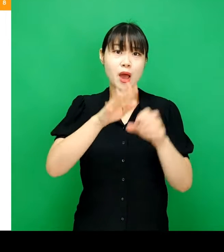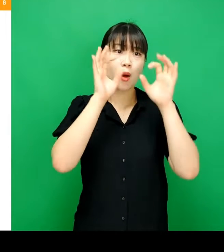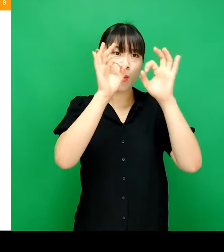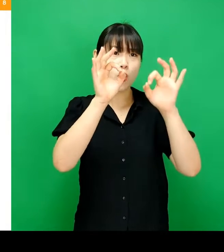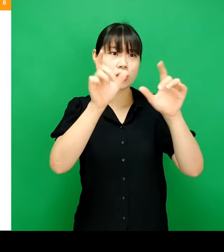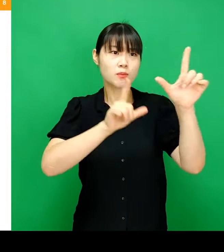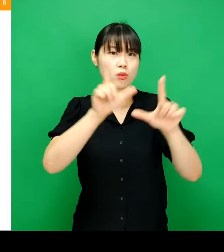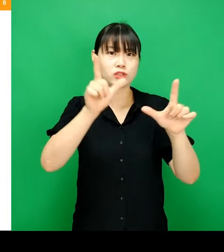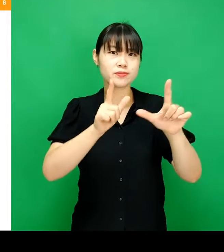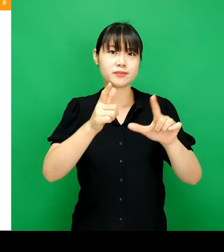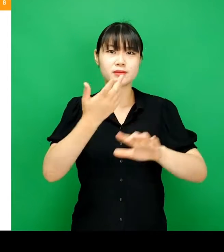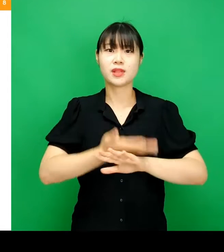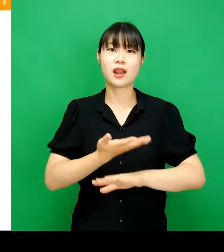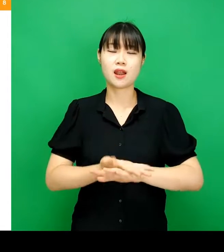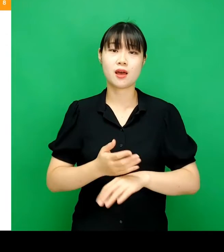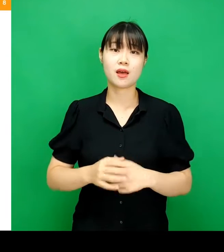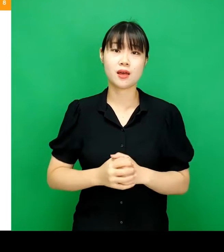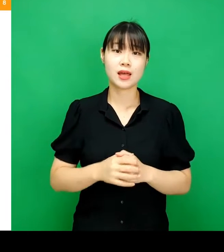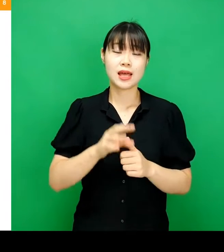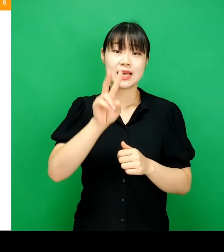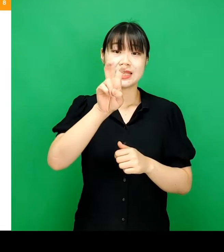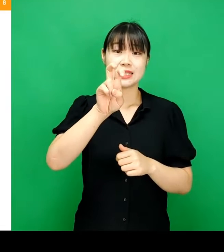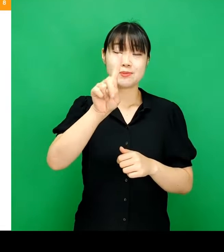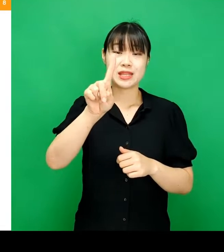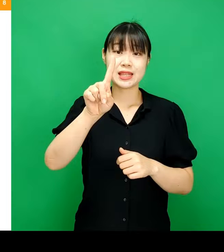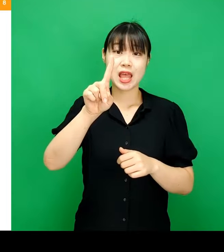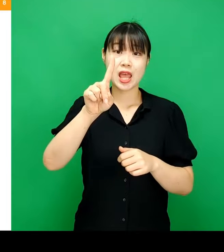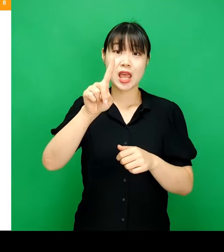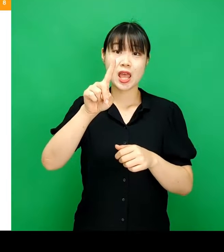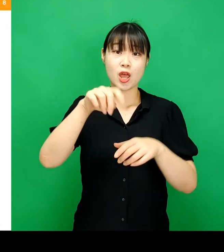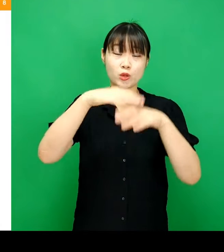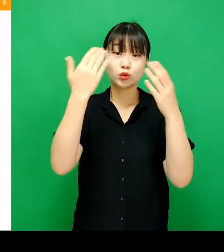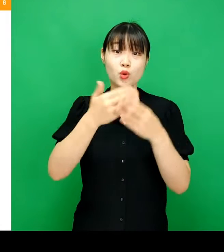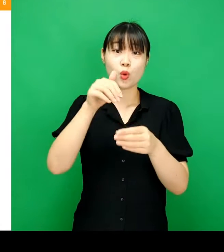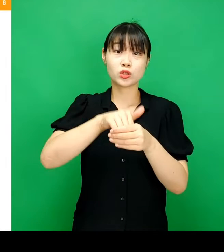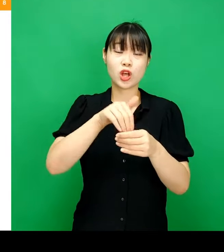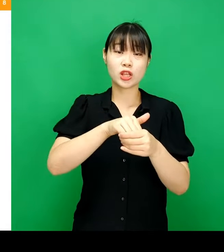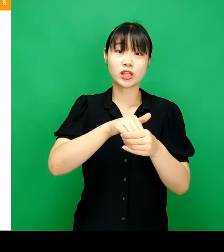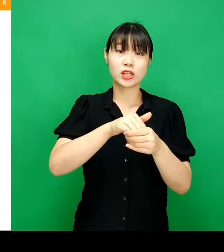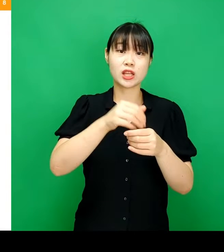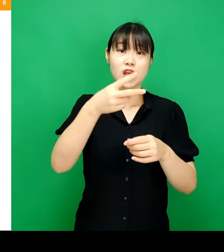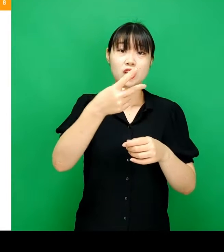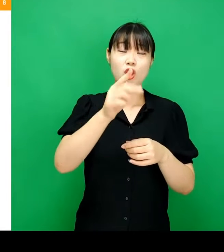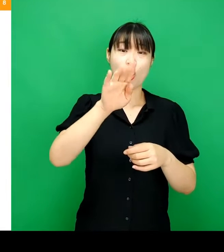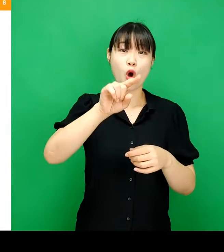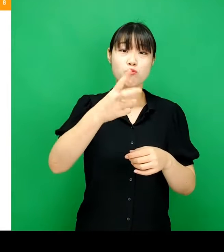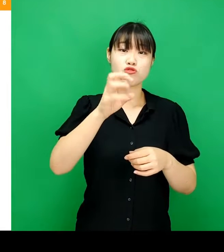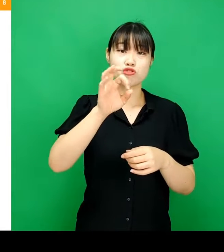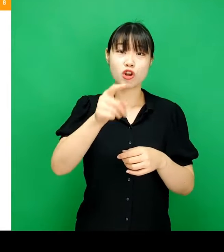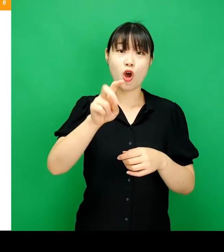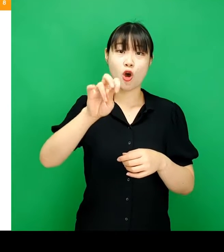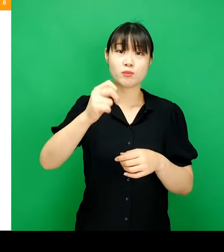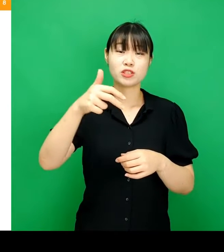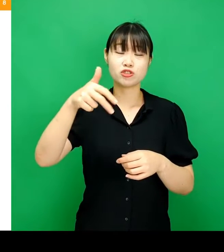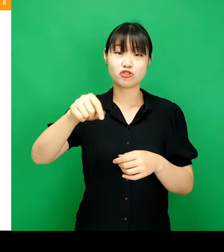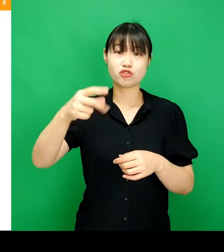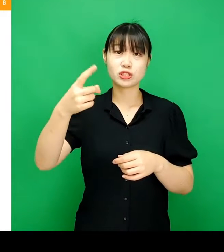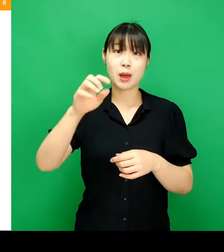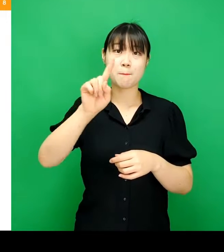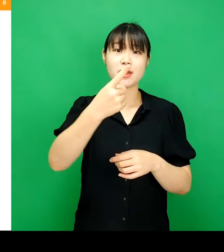데이터를 시각화했지만 보이는 이미지는 다릅니다. 21대 총선에서는 더불어민주당이